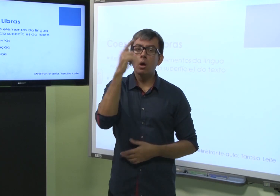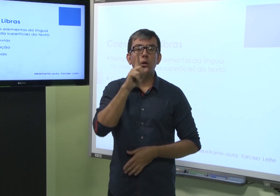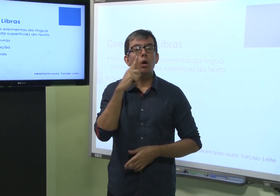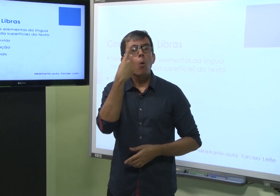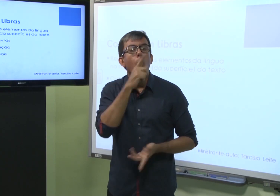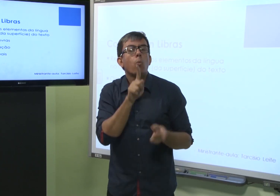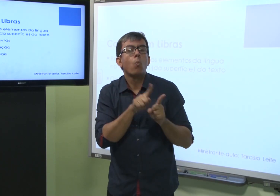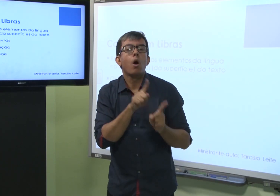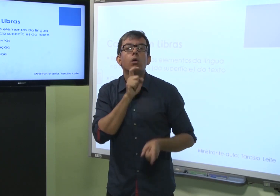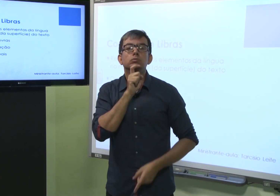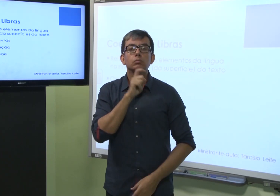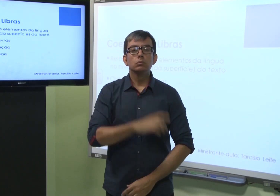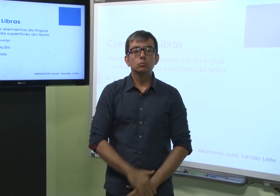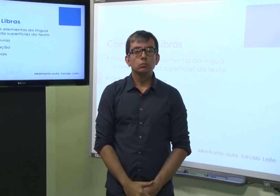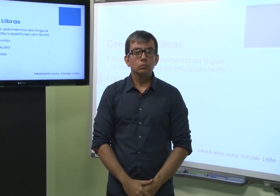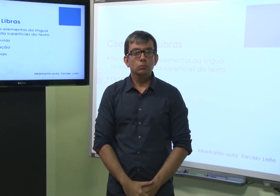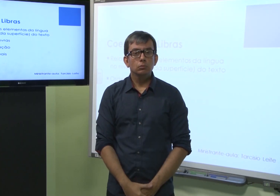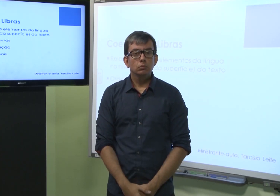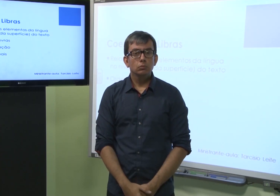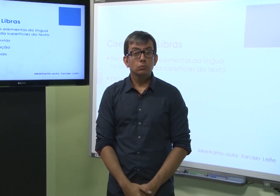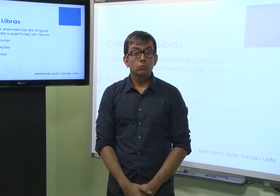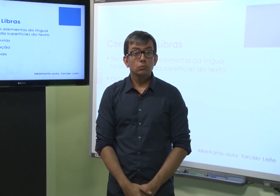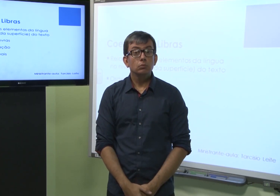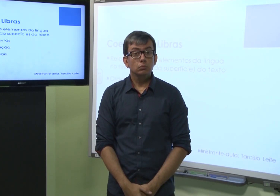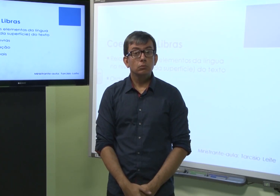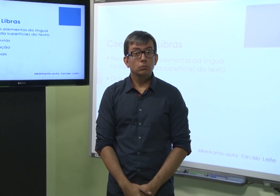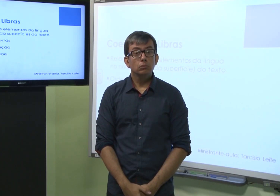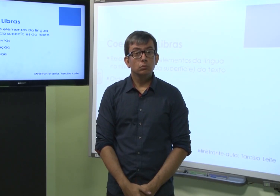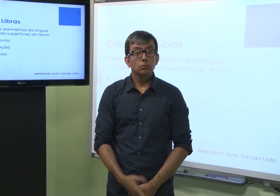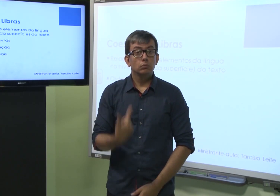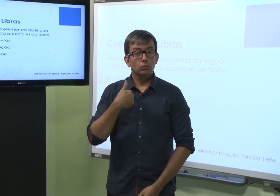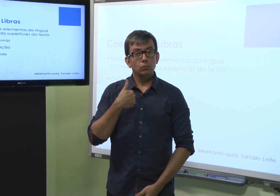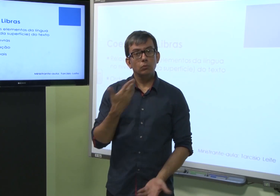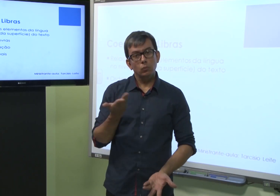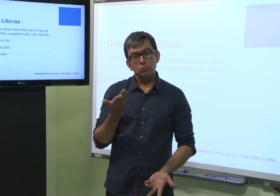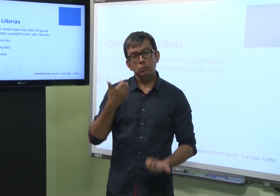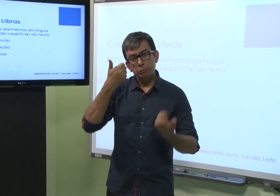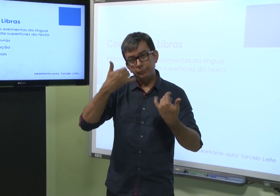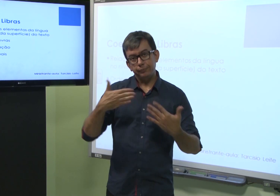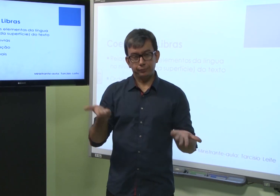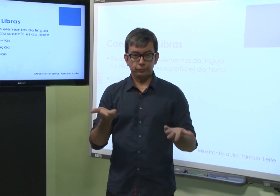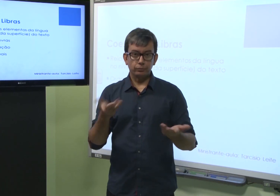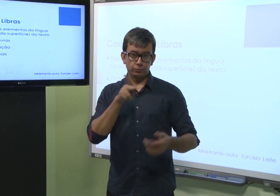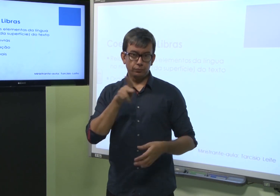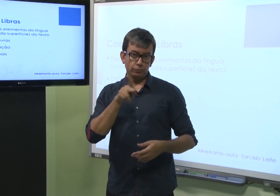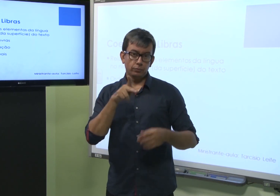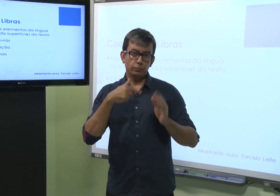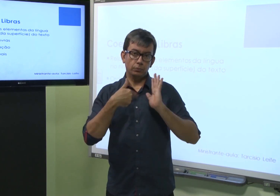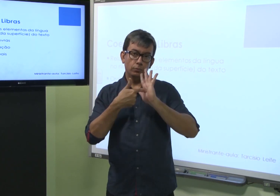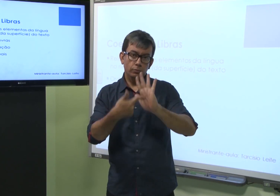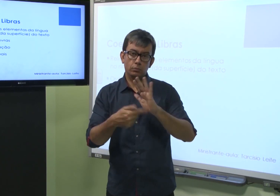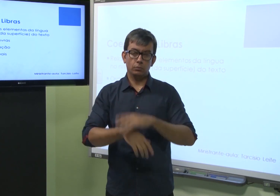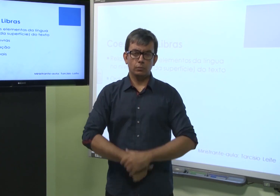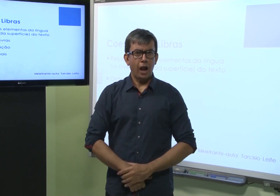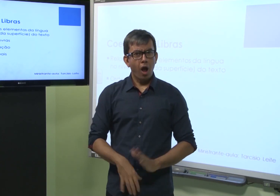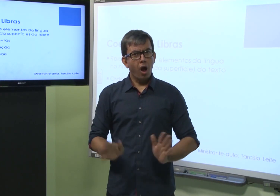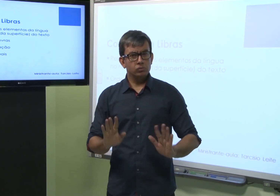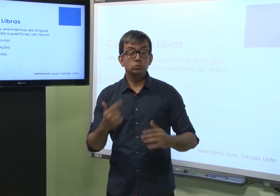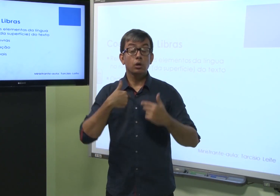manuais, que são as expressões. Elas são importantes. Então, eu não posso ter uma expressão fria dessa forma. Então, hoje eu